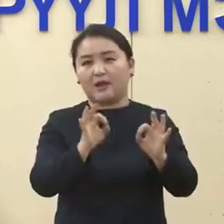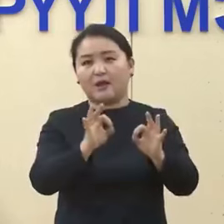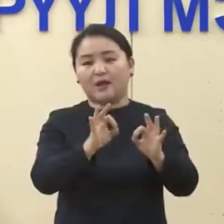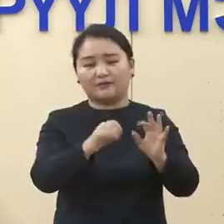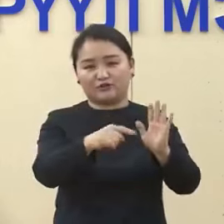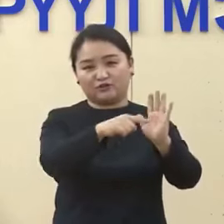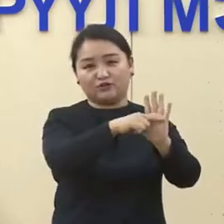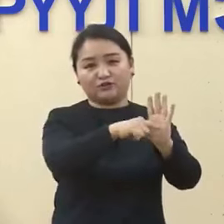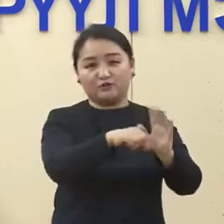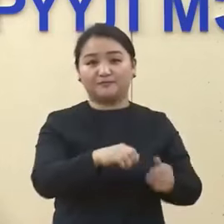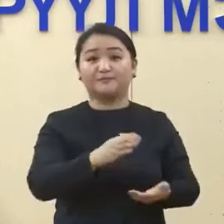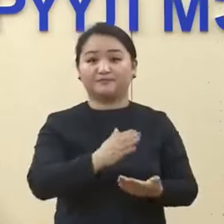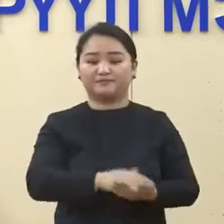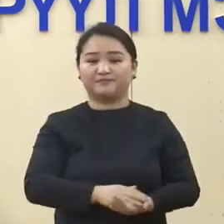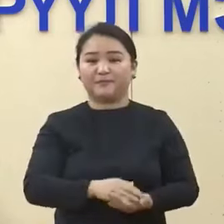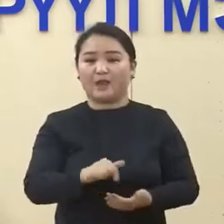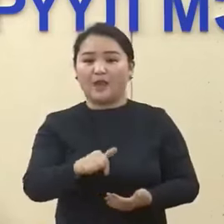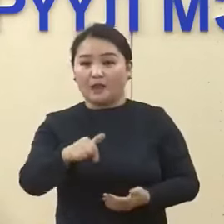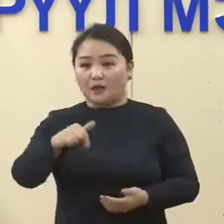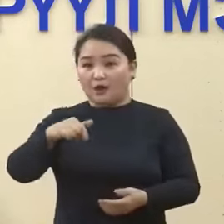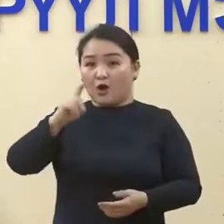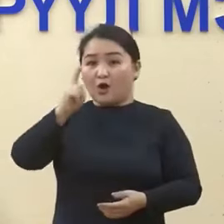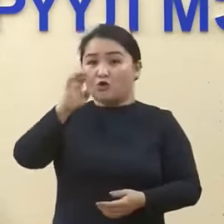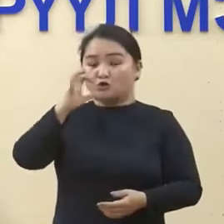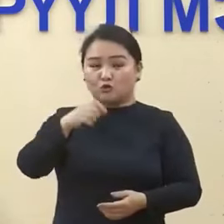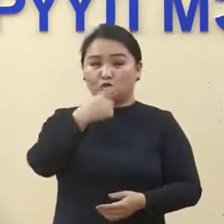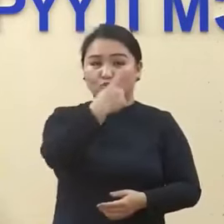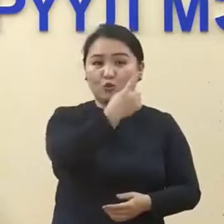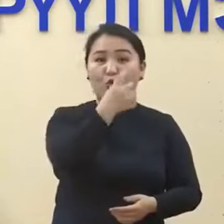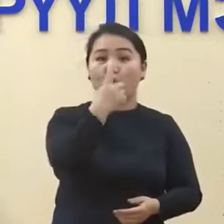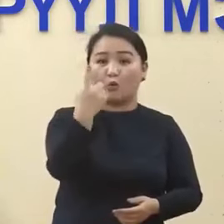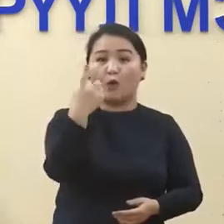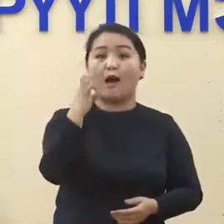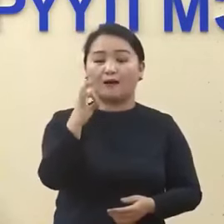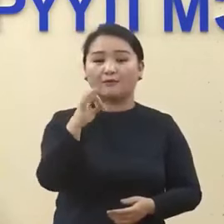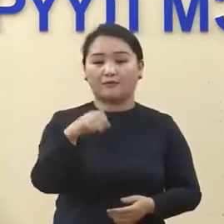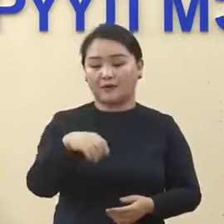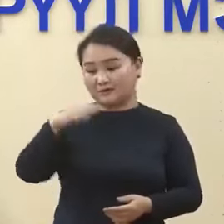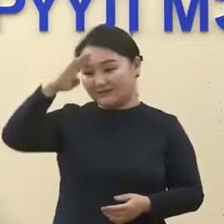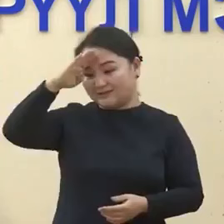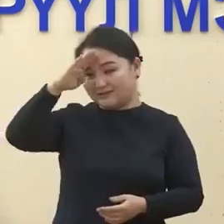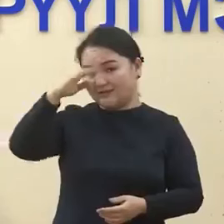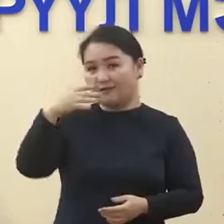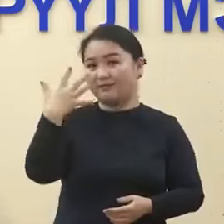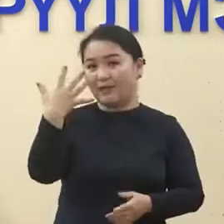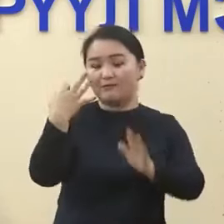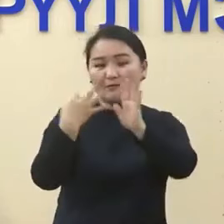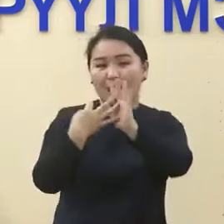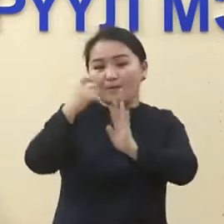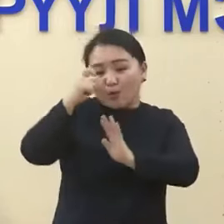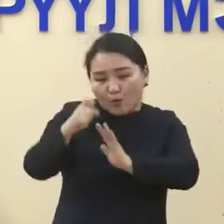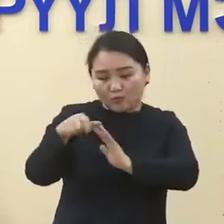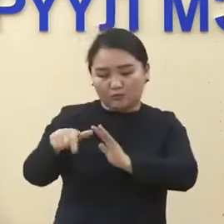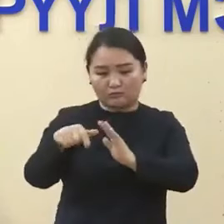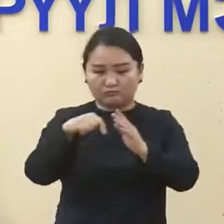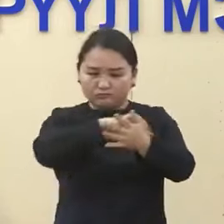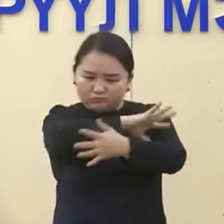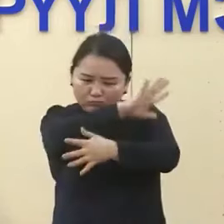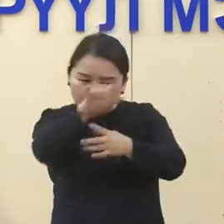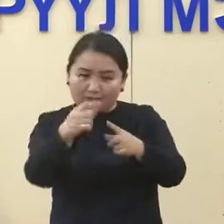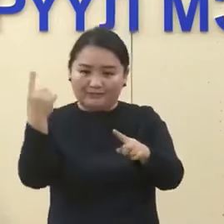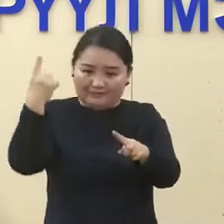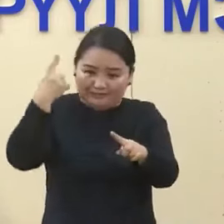хүсүүтэд тусгаарлагдсан 110, цэргийн төв эмнэлэгт тусгаарлагдсан 58 хүний давтан шинжилгээнд коронавирус